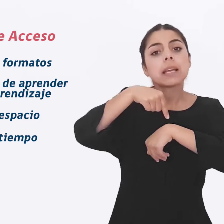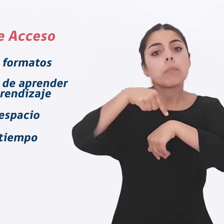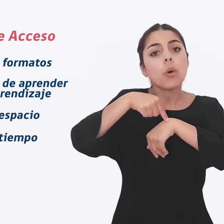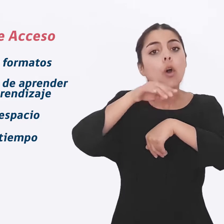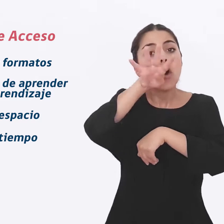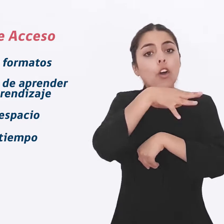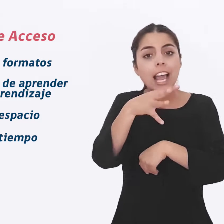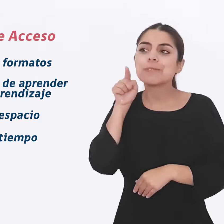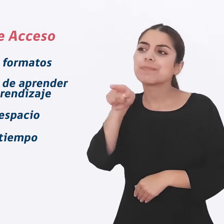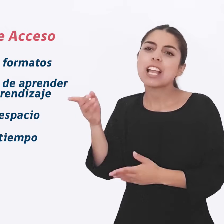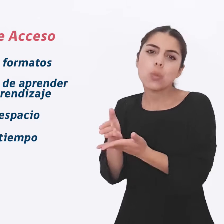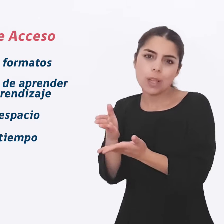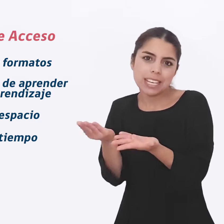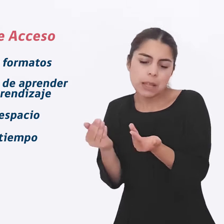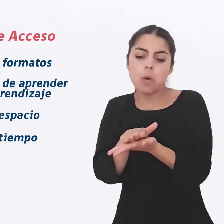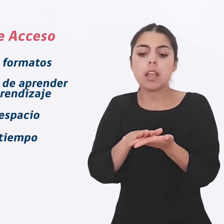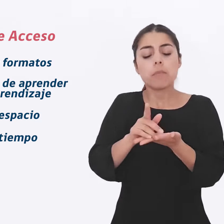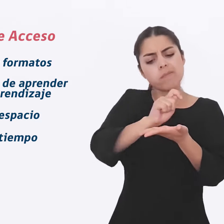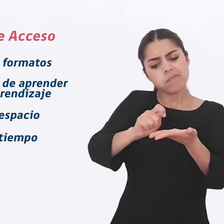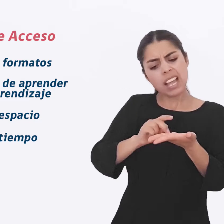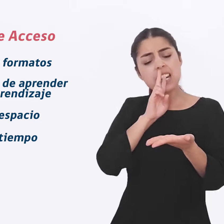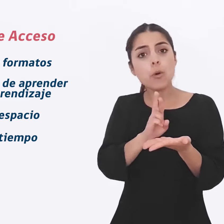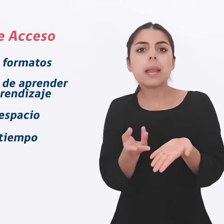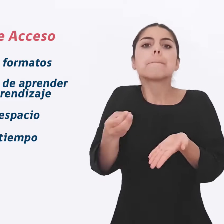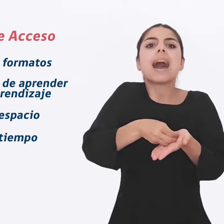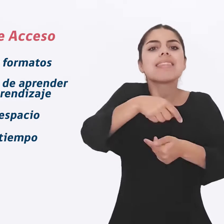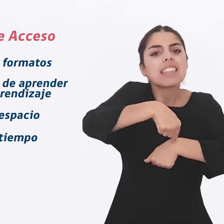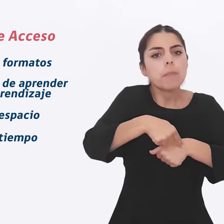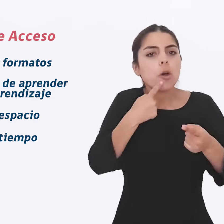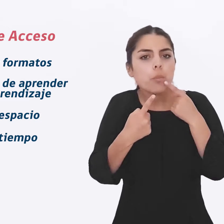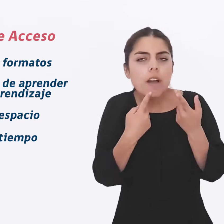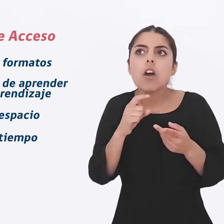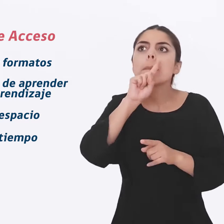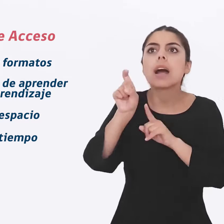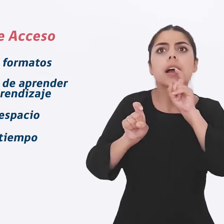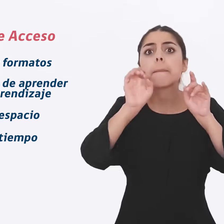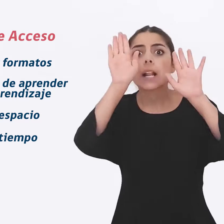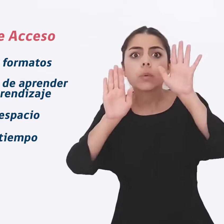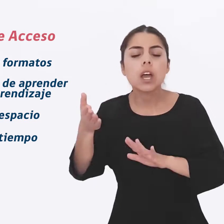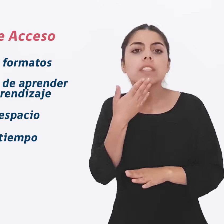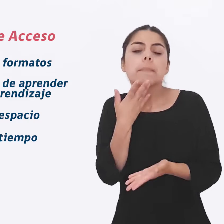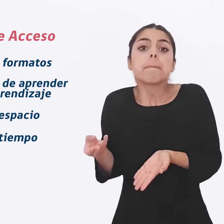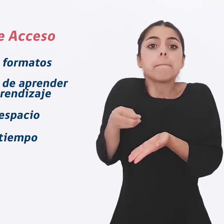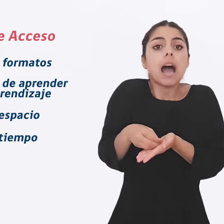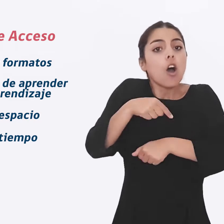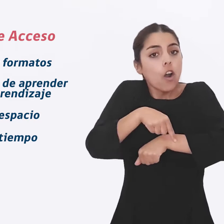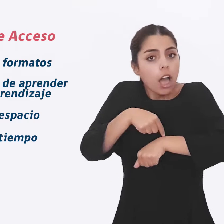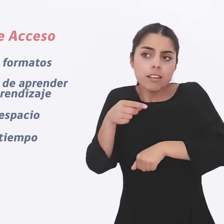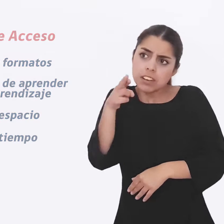horario según la necesidad del estudiante. Por ejemplo, más tiempo para responder, para preguntar y horas adicionales para fortalecer algunos